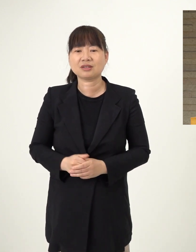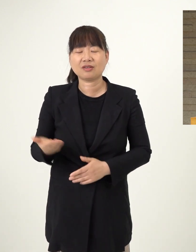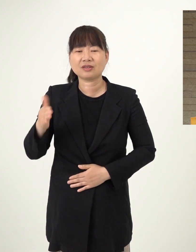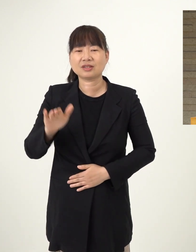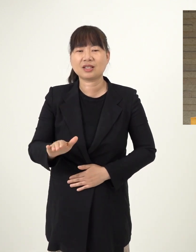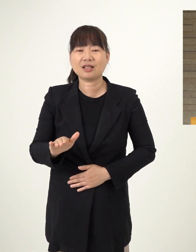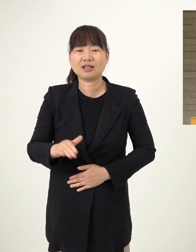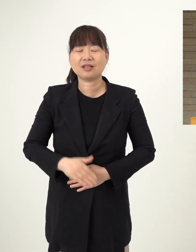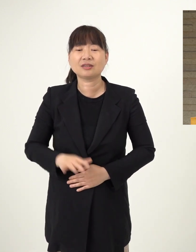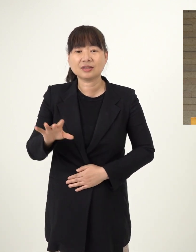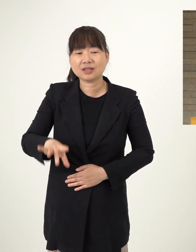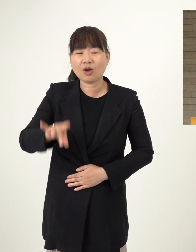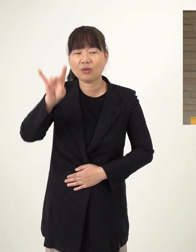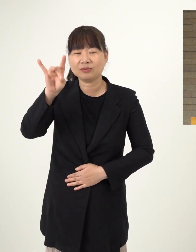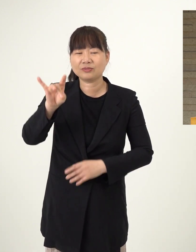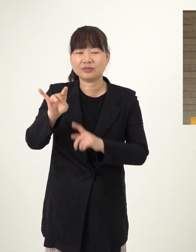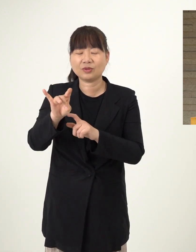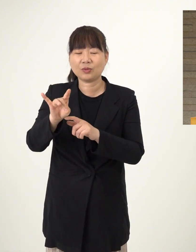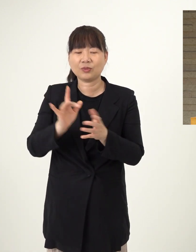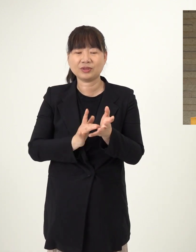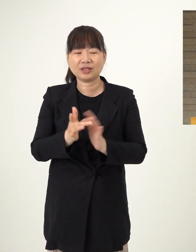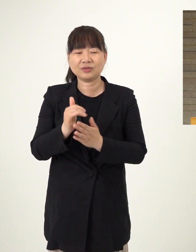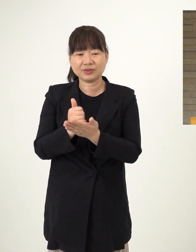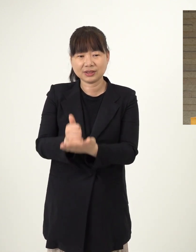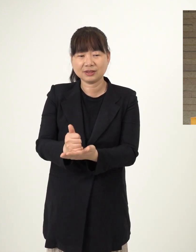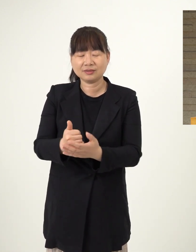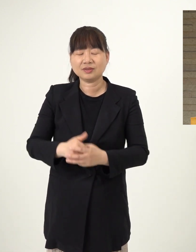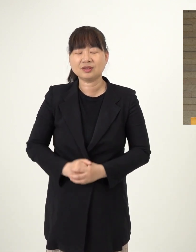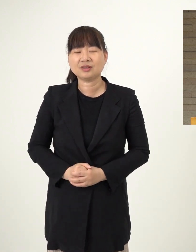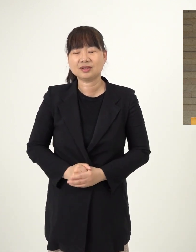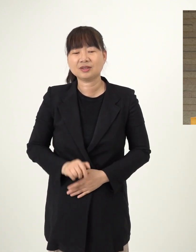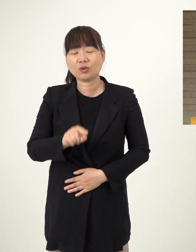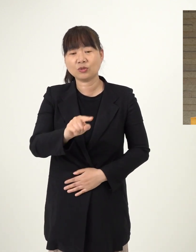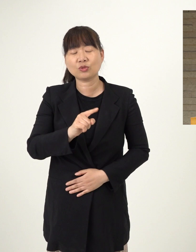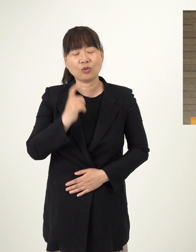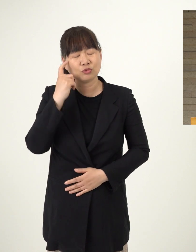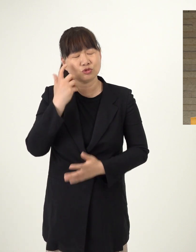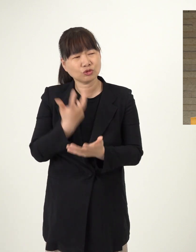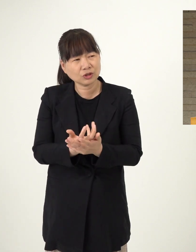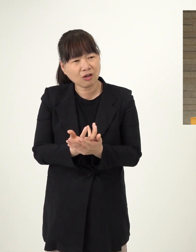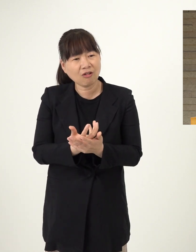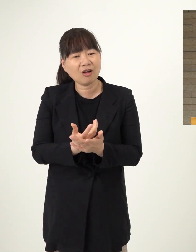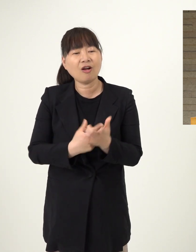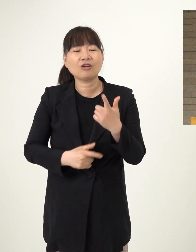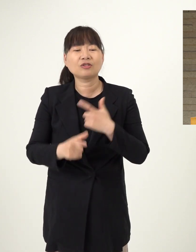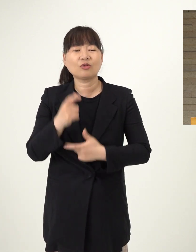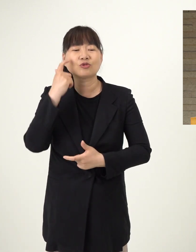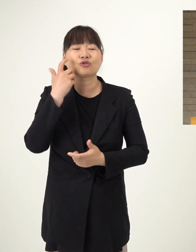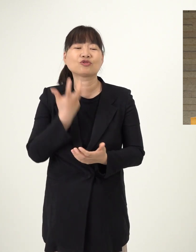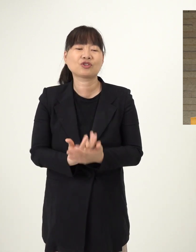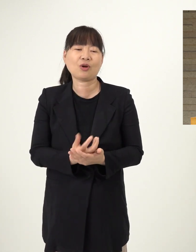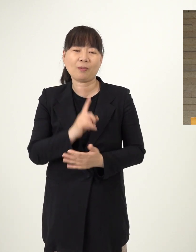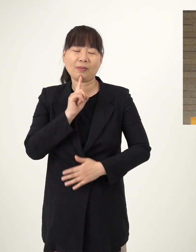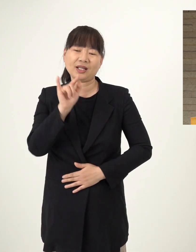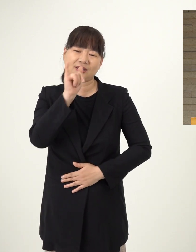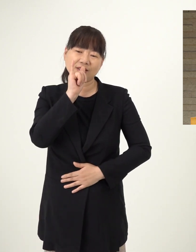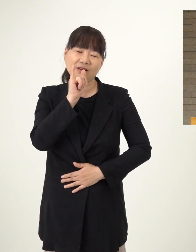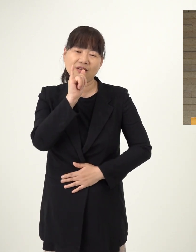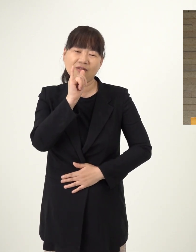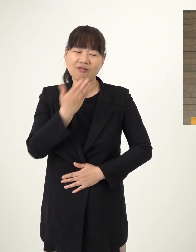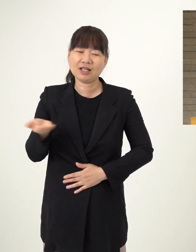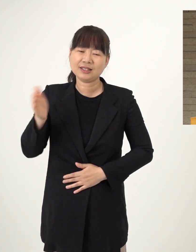그런데 처음으로 예수님이 그것도 충격이었을 텐데 더 충격적인 얘기를 해요. 그런데